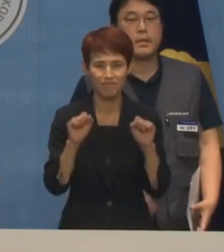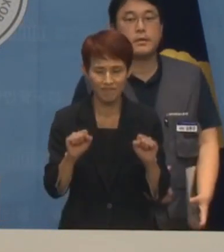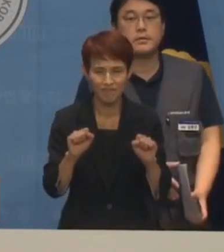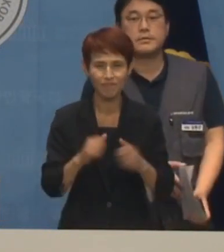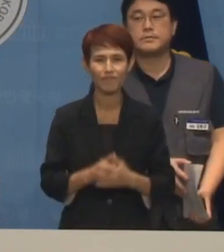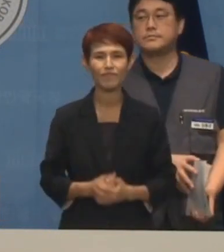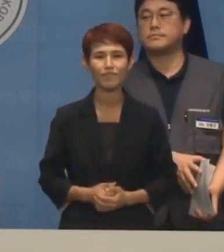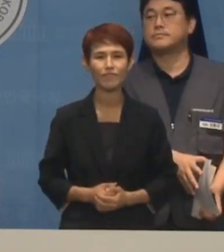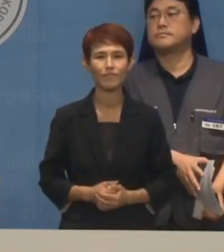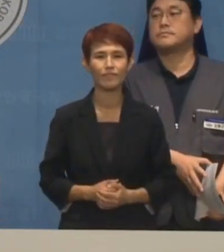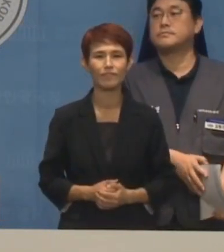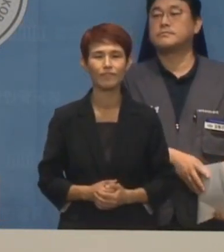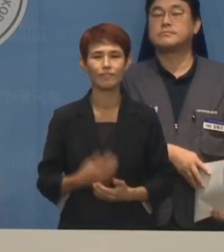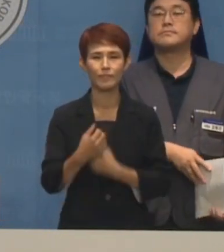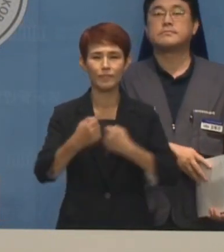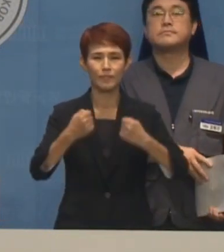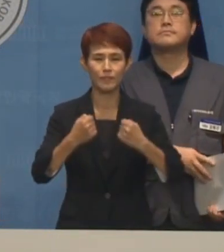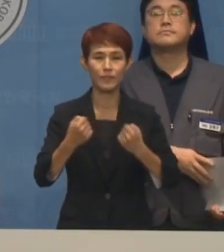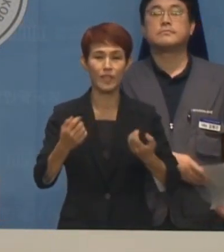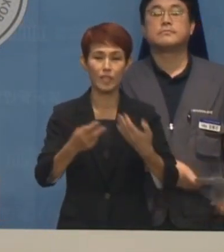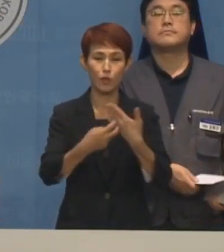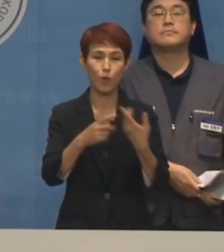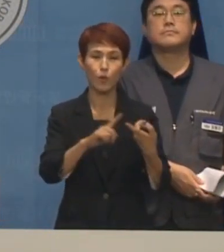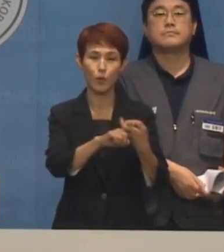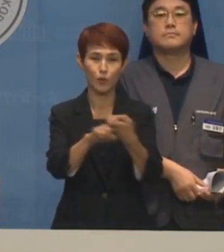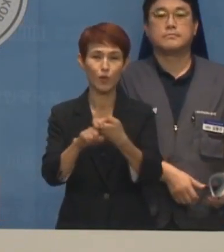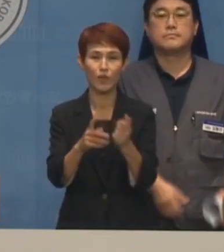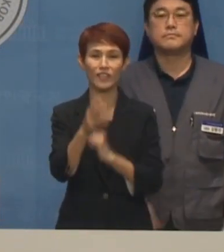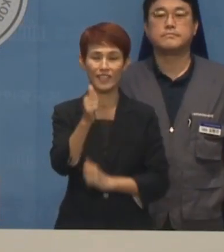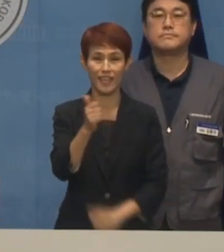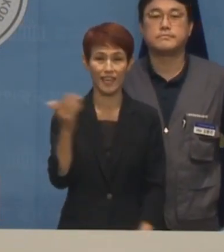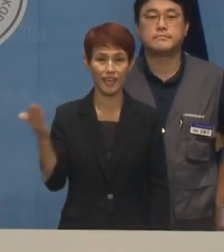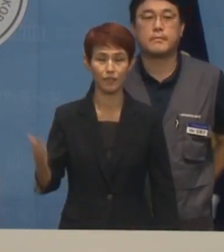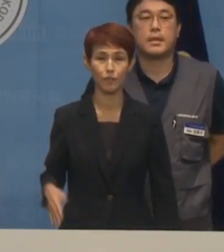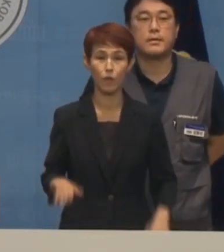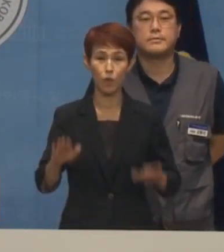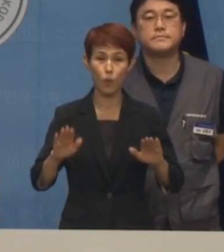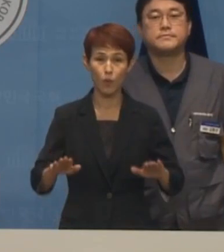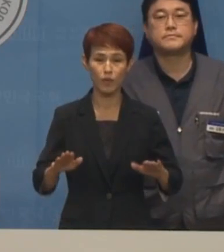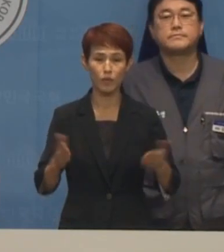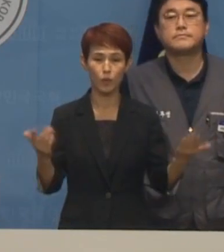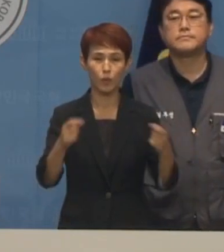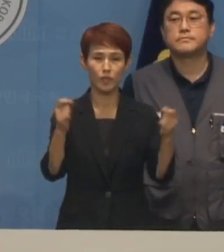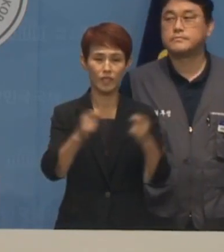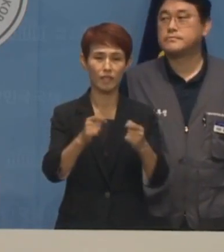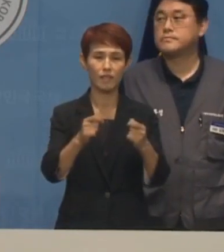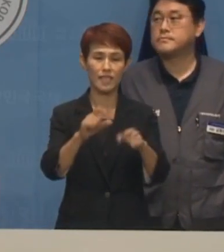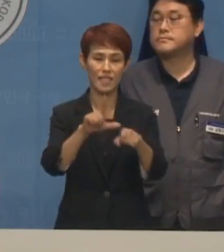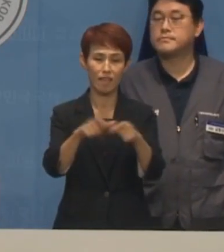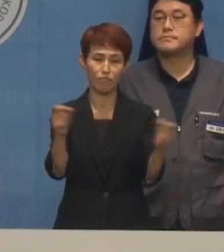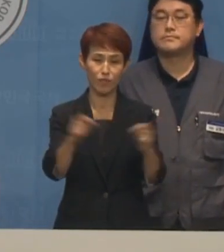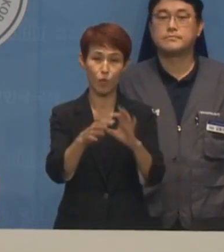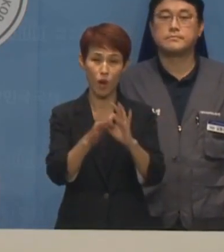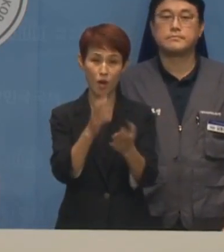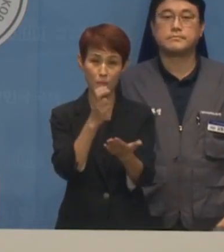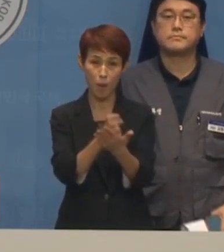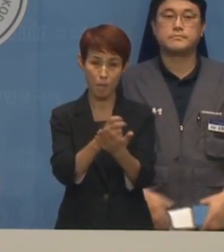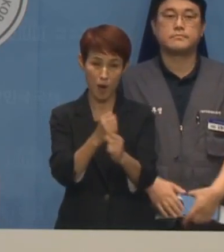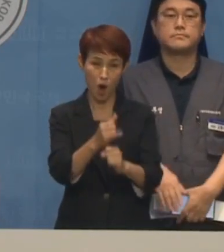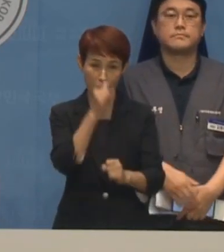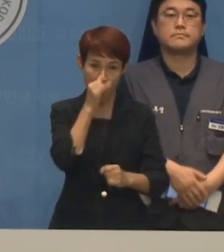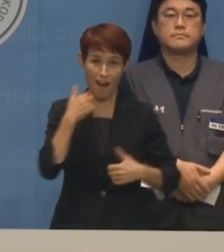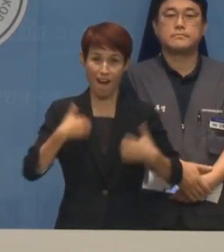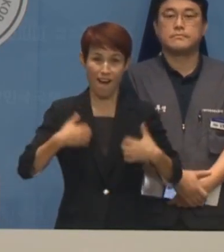안녕하십니까. 보건의료노조 위원장 최희선입니다. 오늘 노동시간 단축과 관련된 몇 가지 법안이 발의된다는 소식에